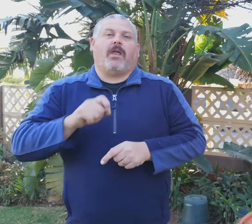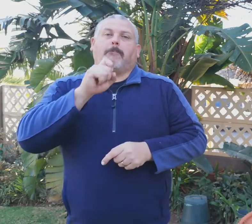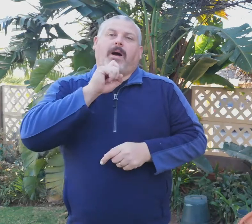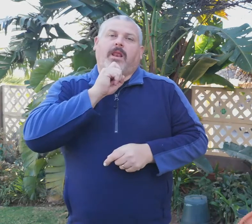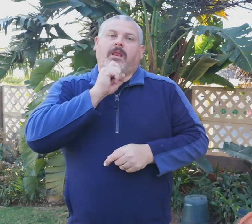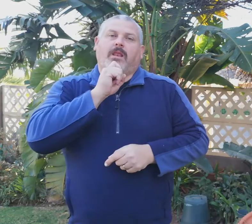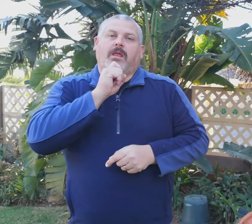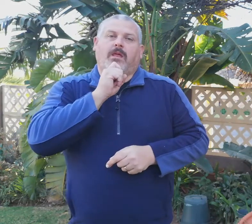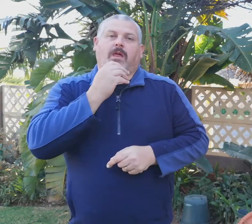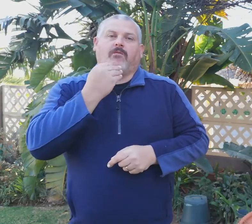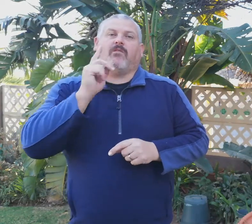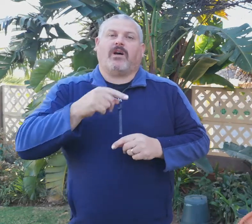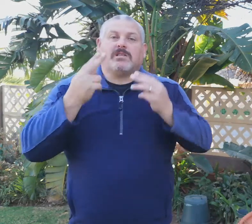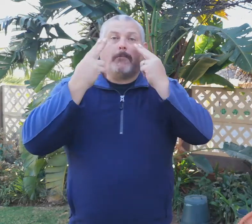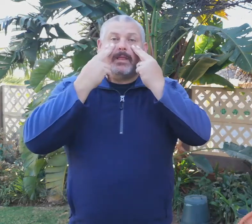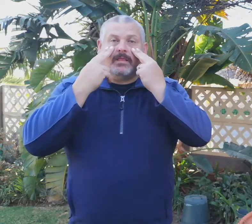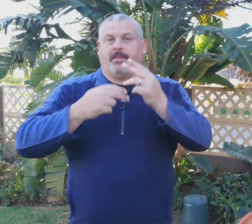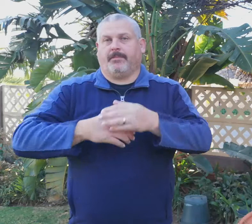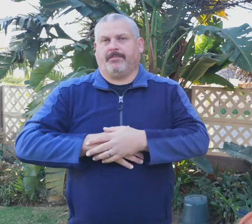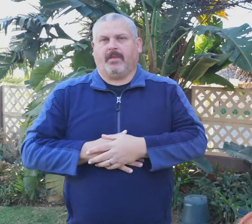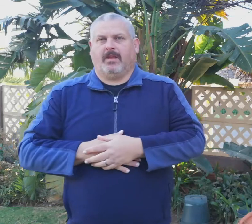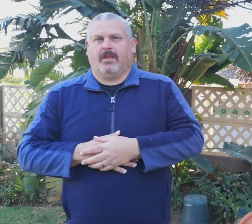van man die was blind.